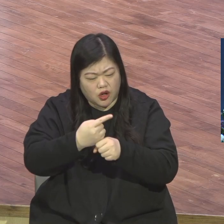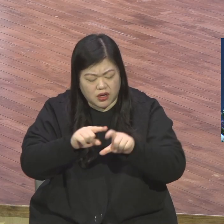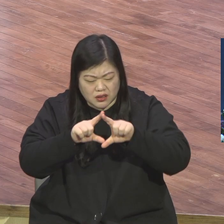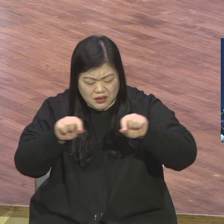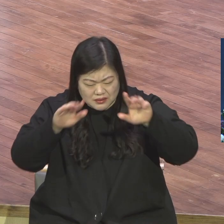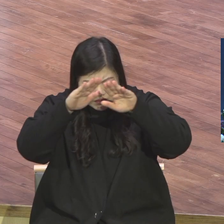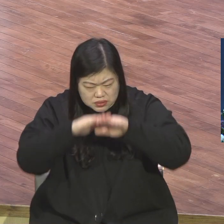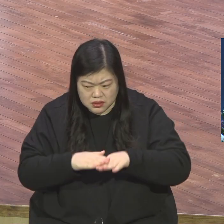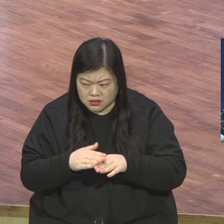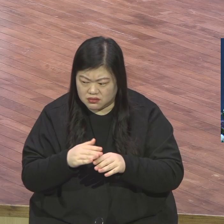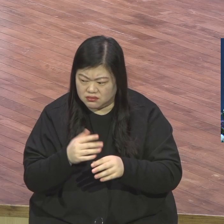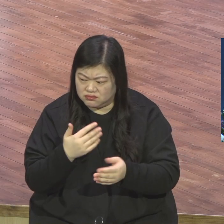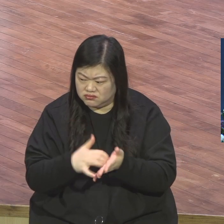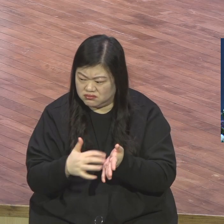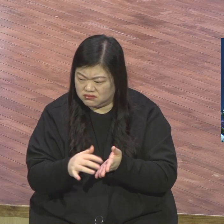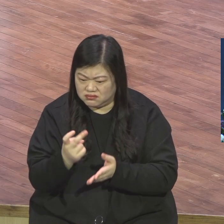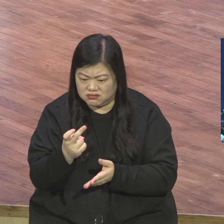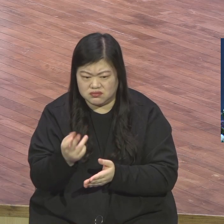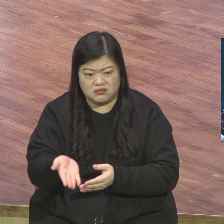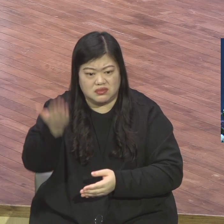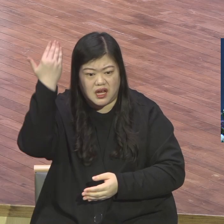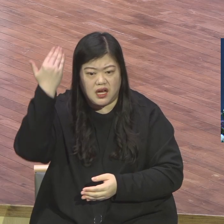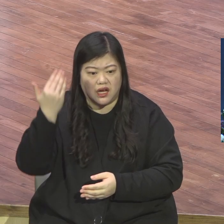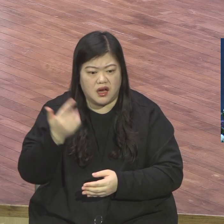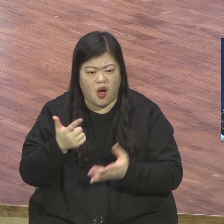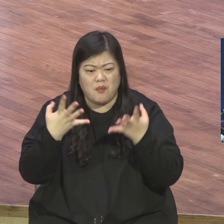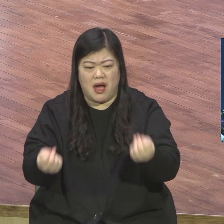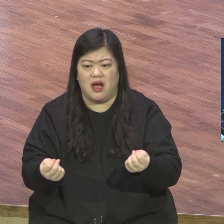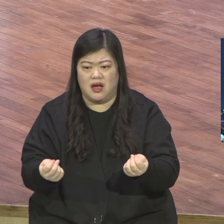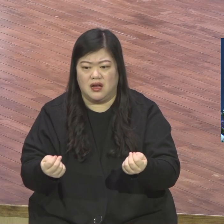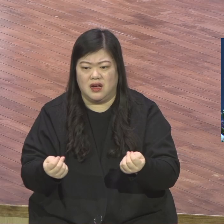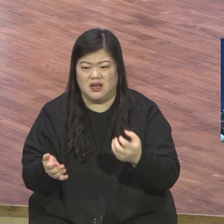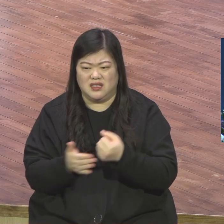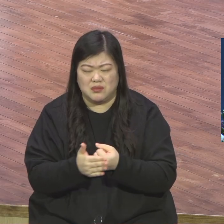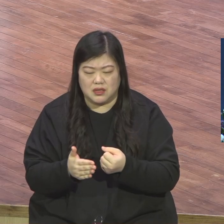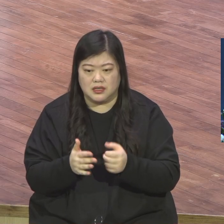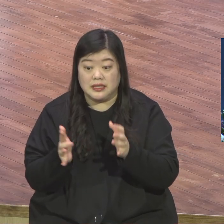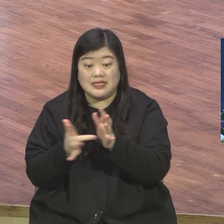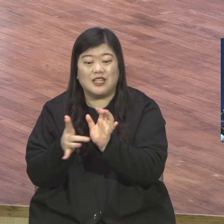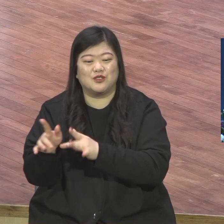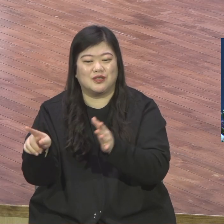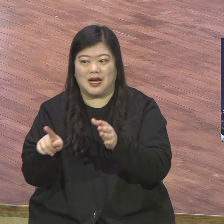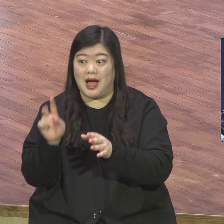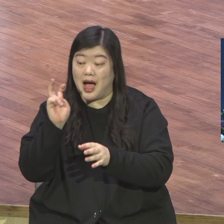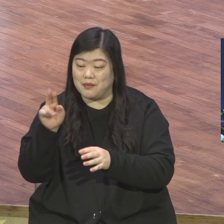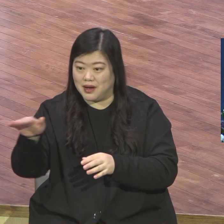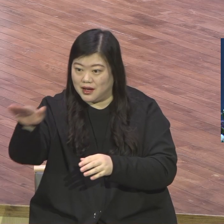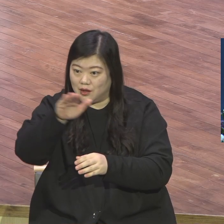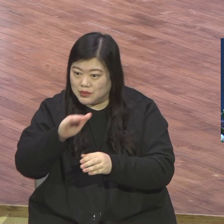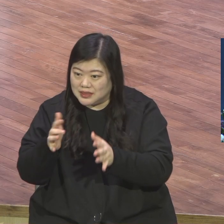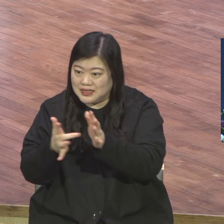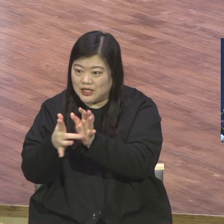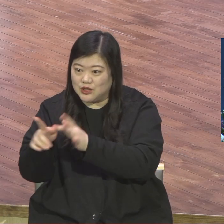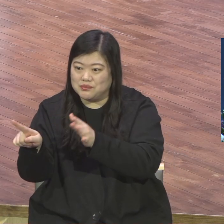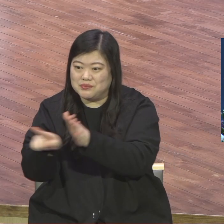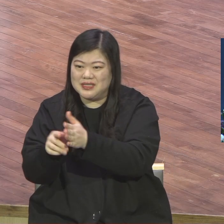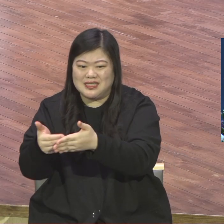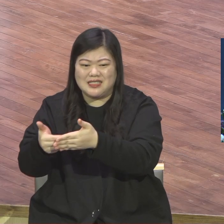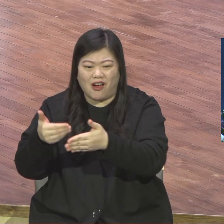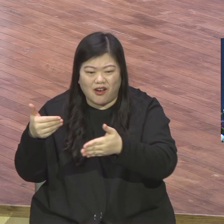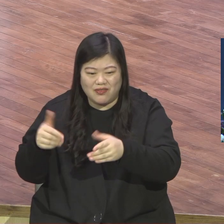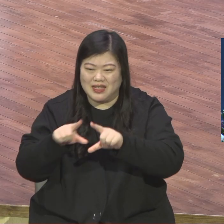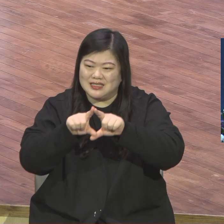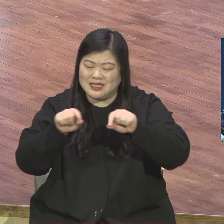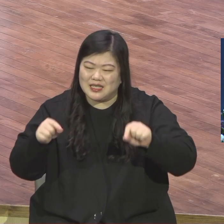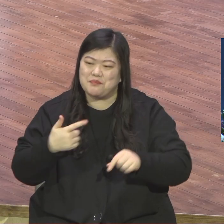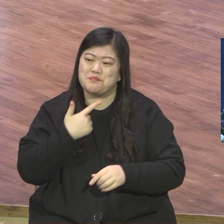그렇게 이 제사를 많이 드립니다. 아마 예수 믿기 전에 유교 집안에서